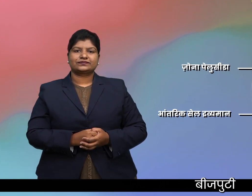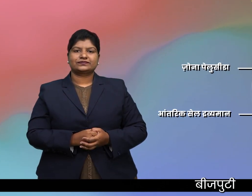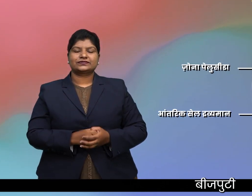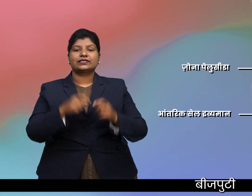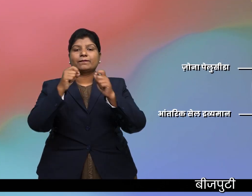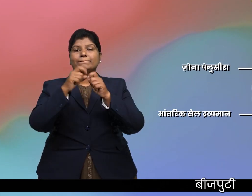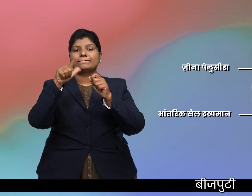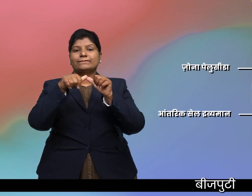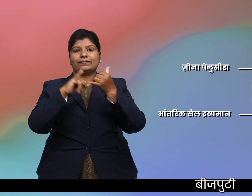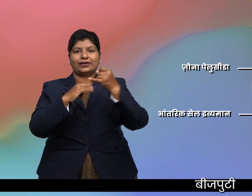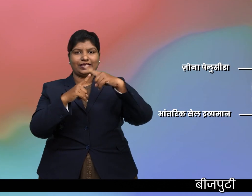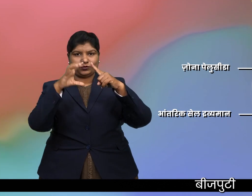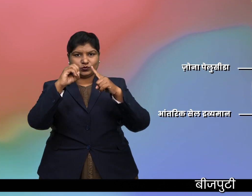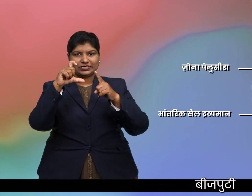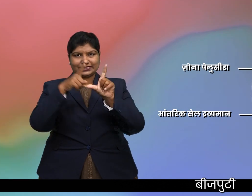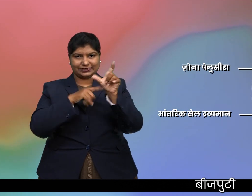बीजपूटी,